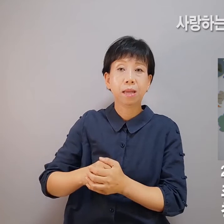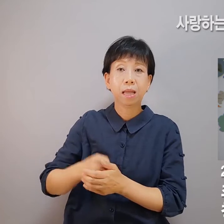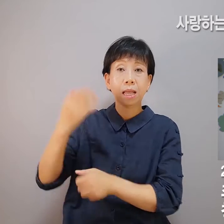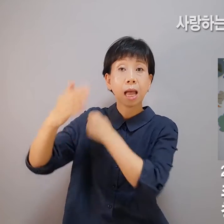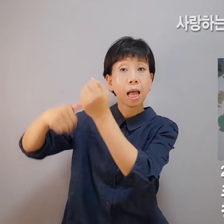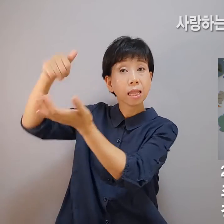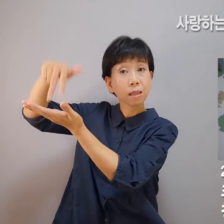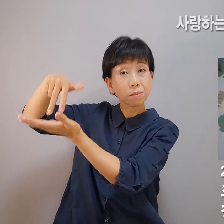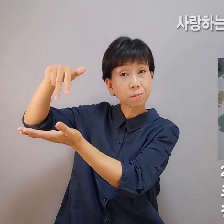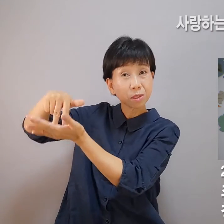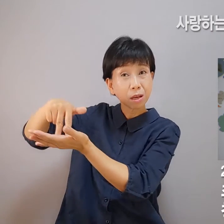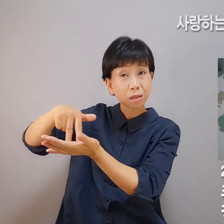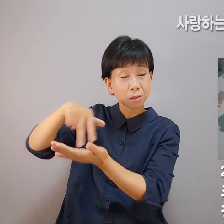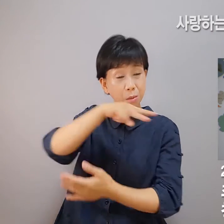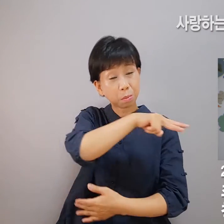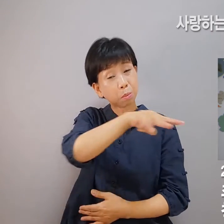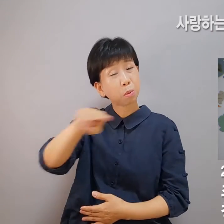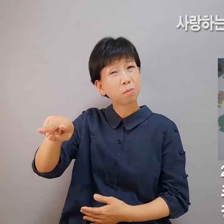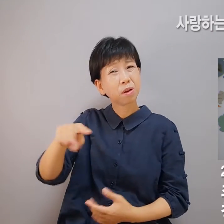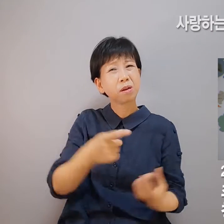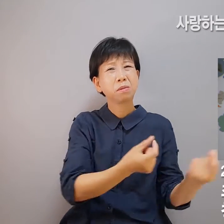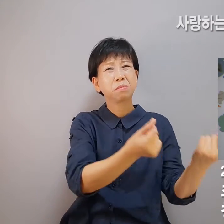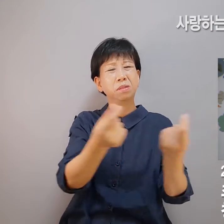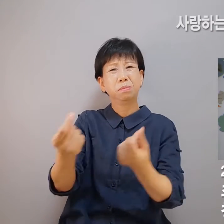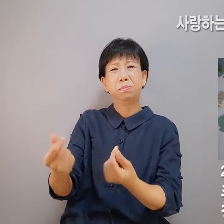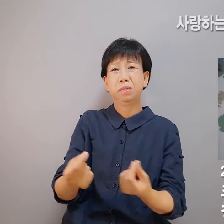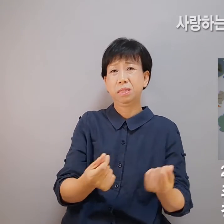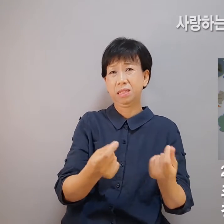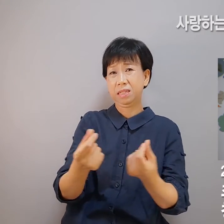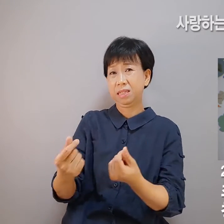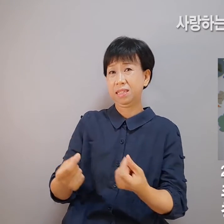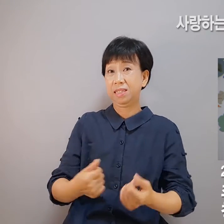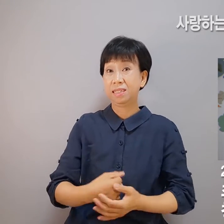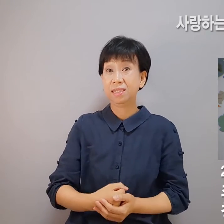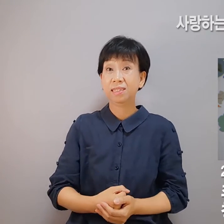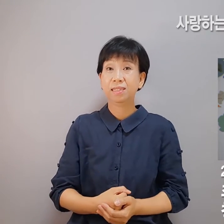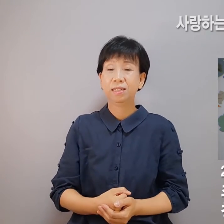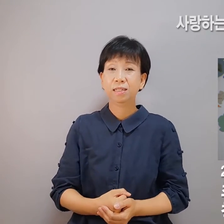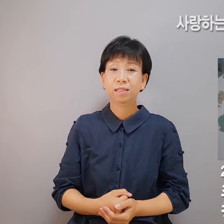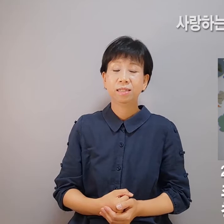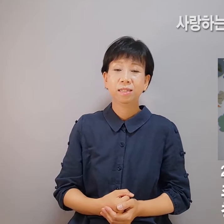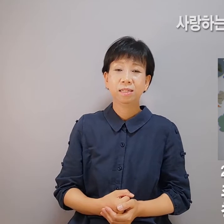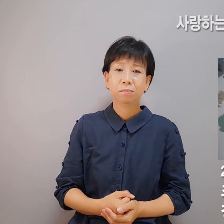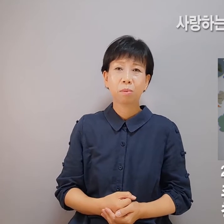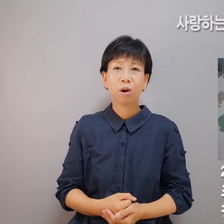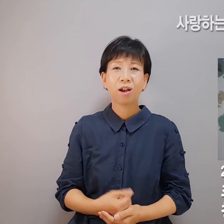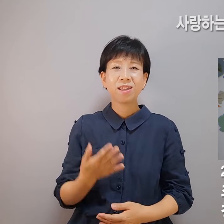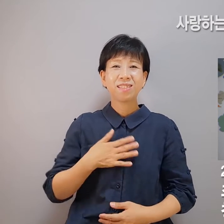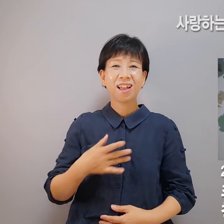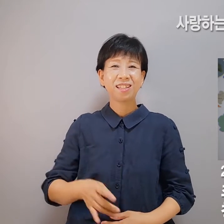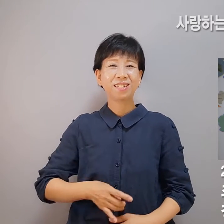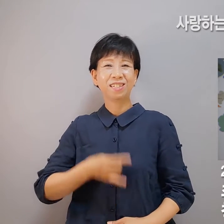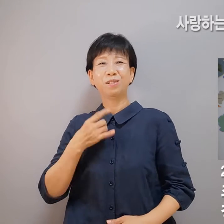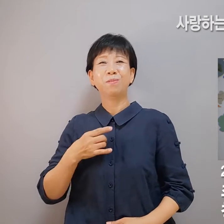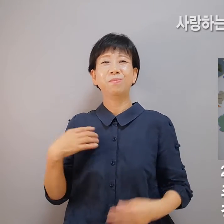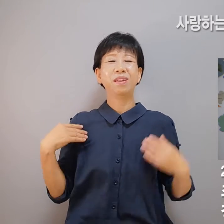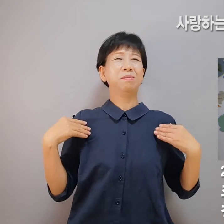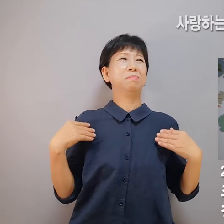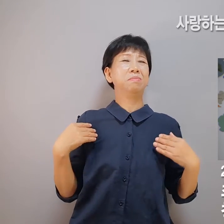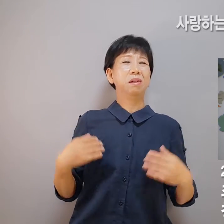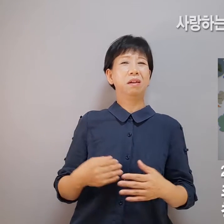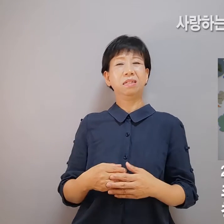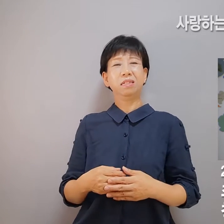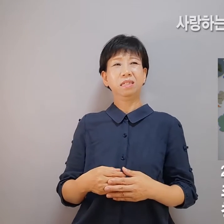거기입니다. 네, 좀 더 의롭다고 막 의수되는 사람들도 있어요. 우리 주변에.